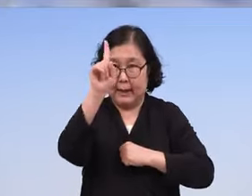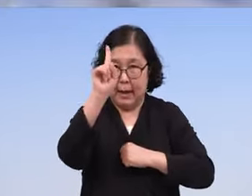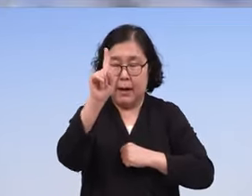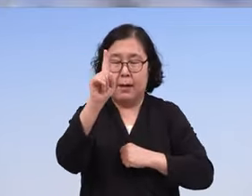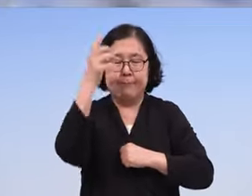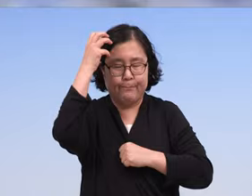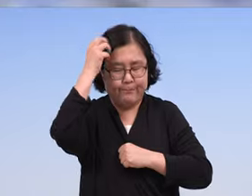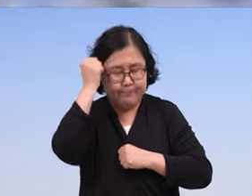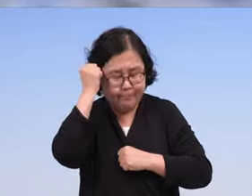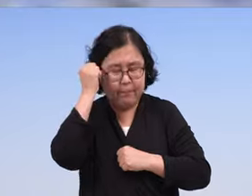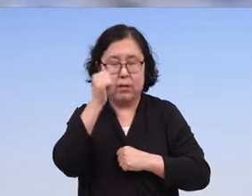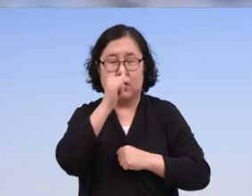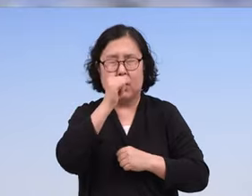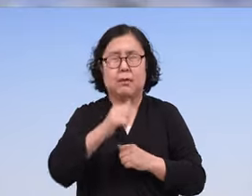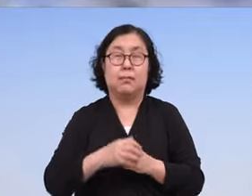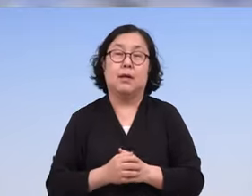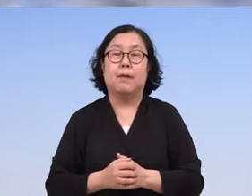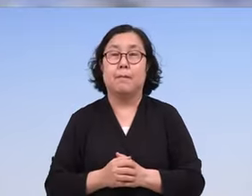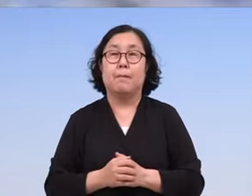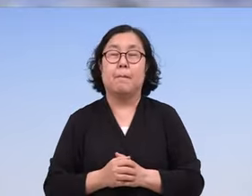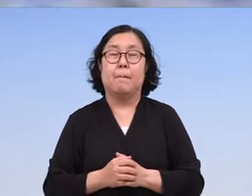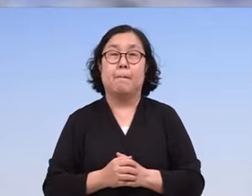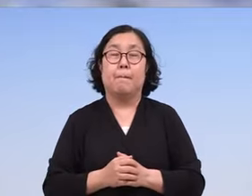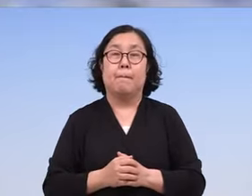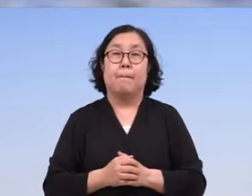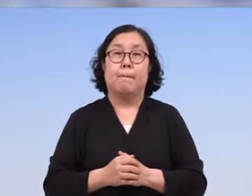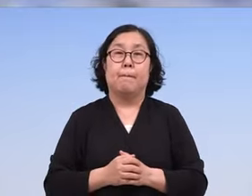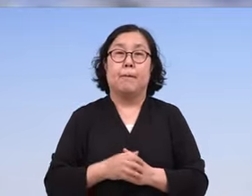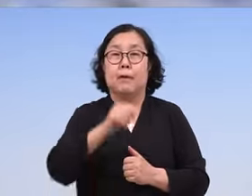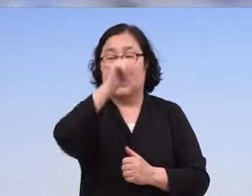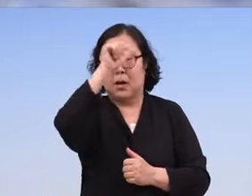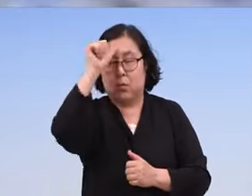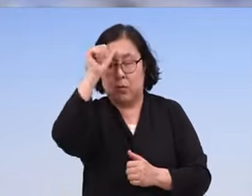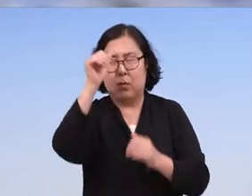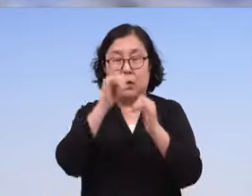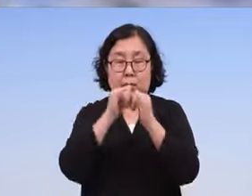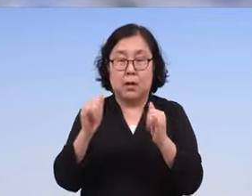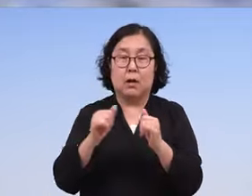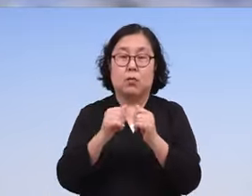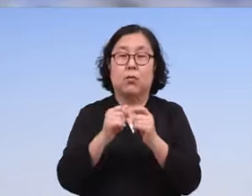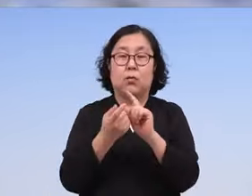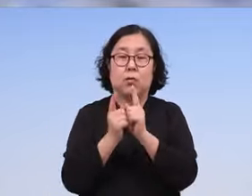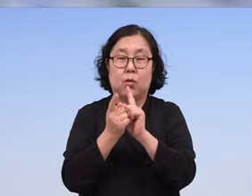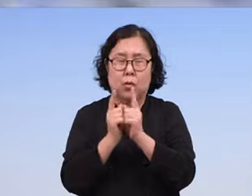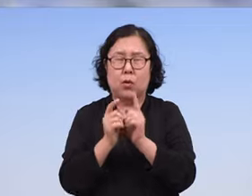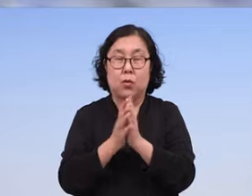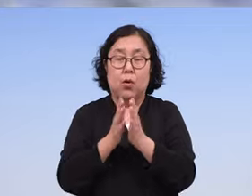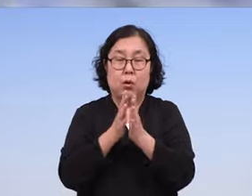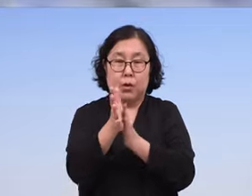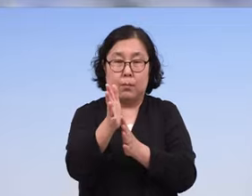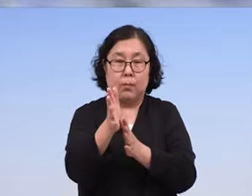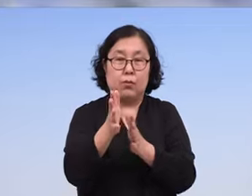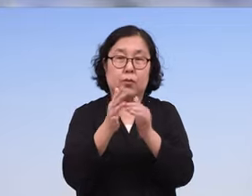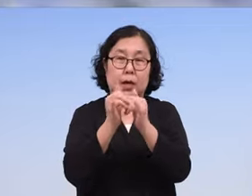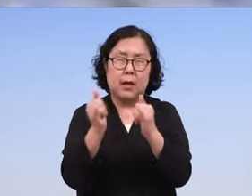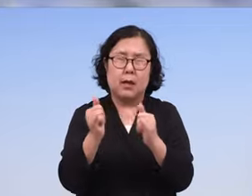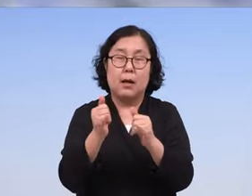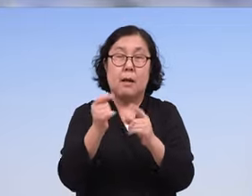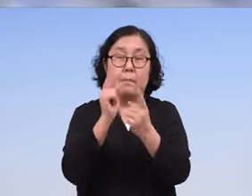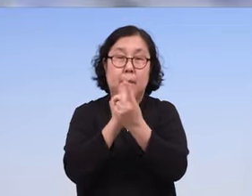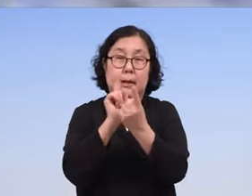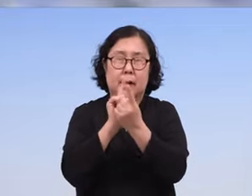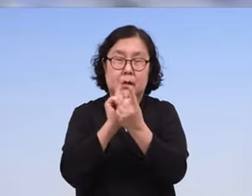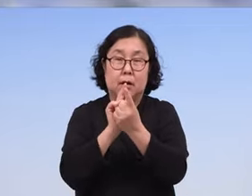하나였습니다. 종은 주님께 한 약속 지켜야 된다. 그러면서 우리 장로님들하고 머리를 맞대고 또 전문가들을